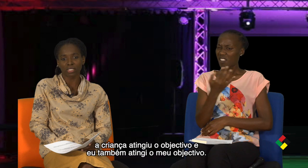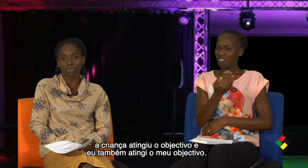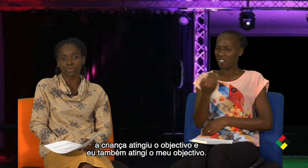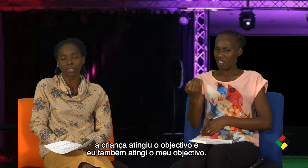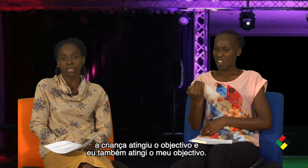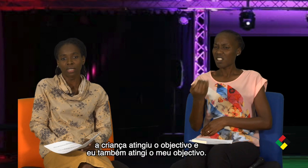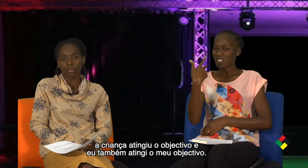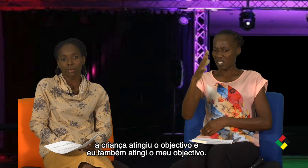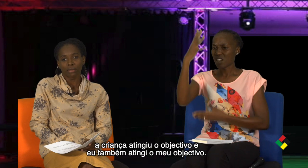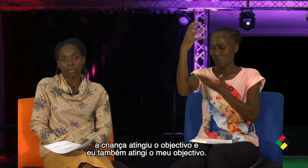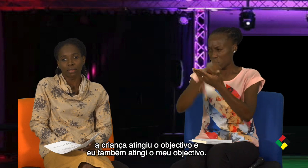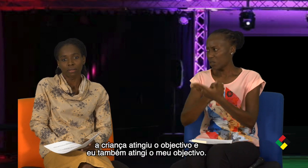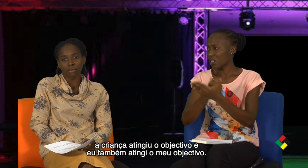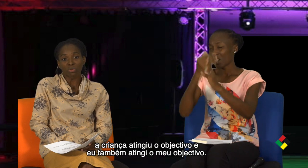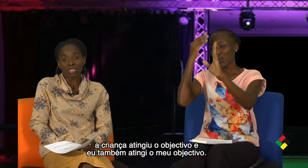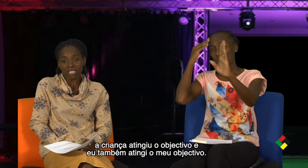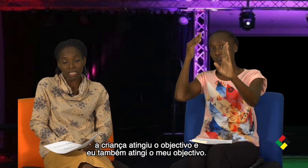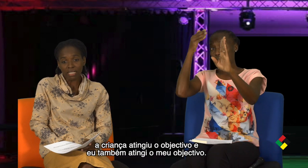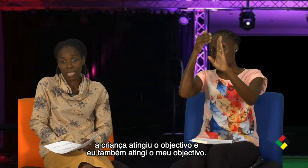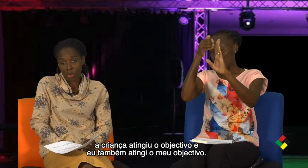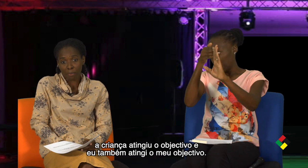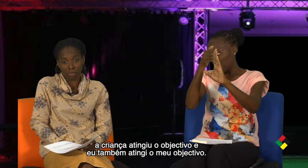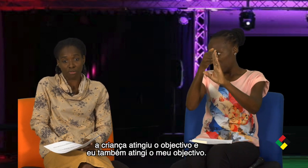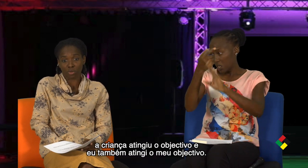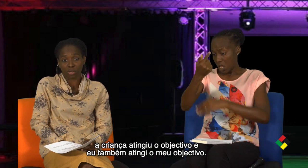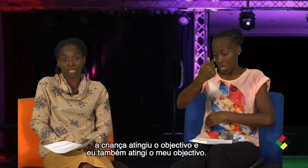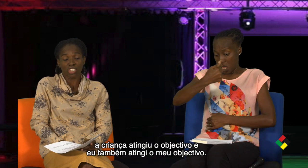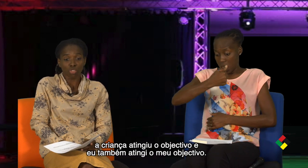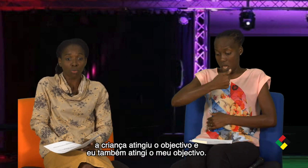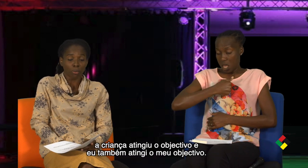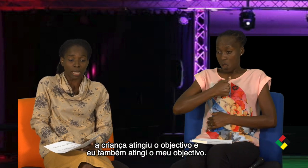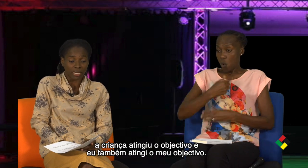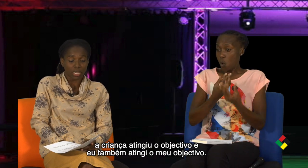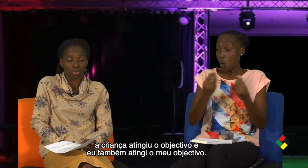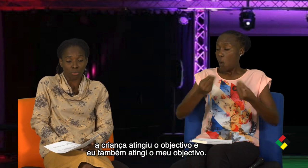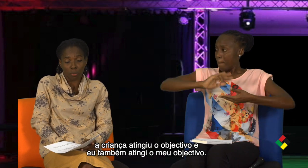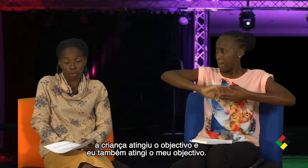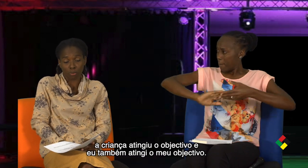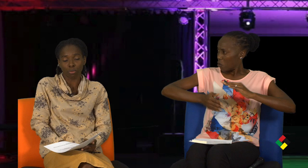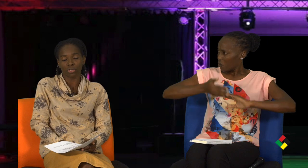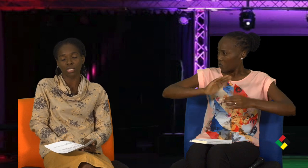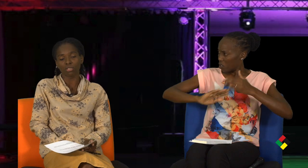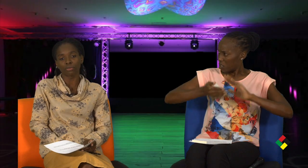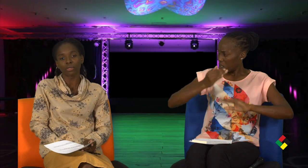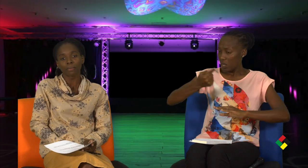objetivo. Consegui eu, professor, atingir, aliás, o meu próprio objetivo.